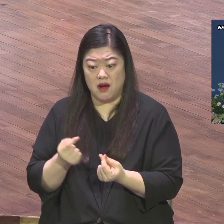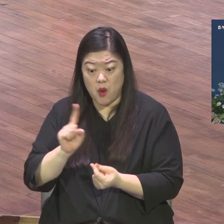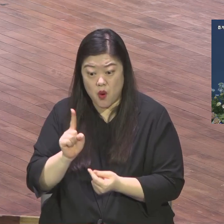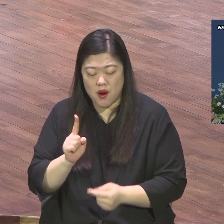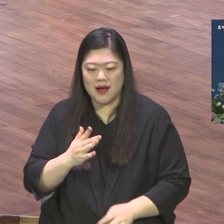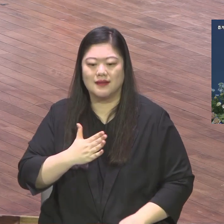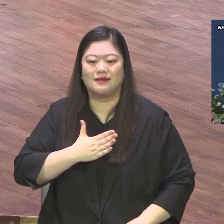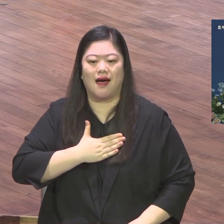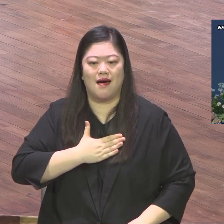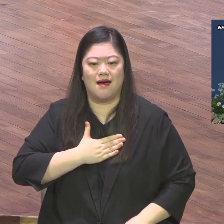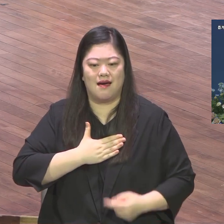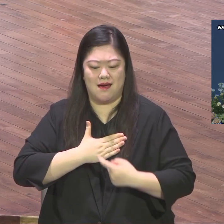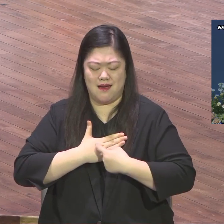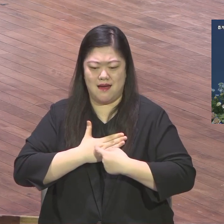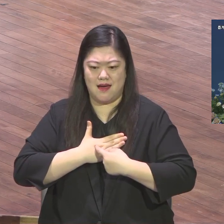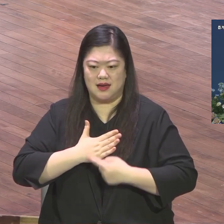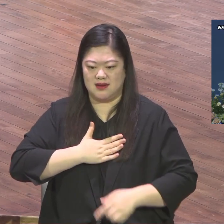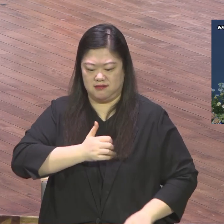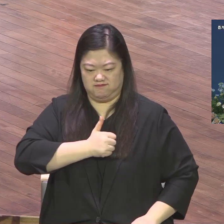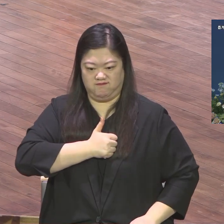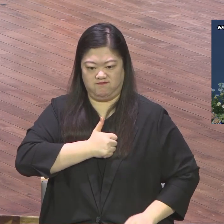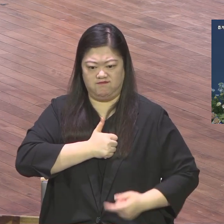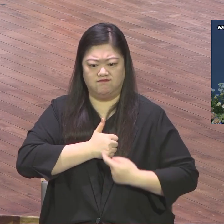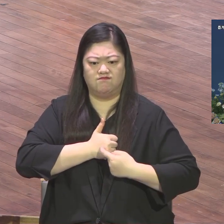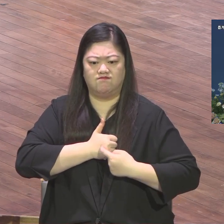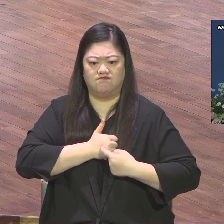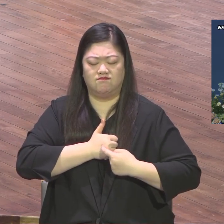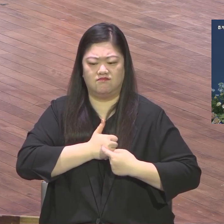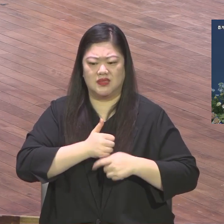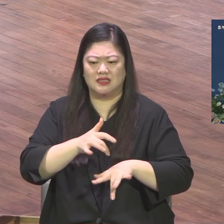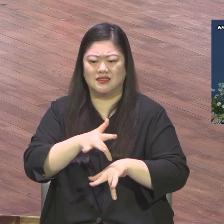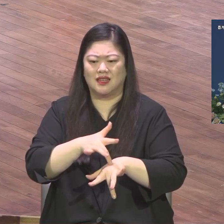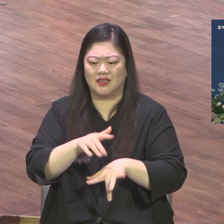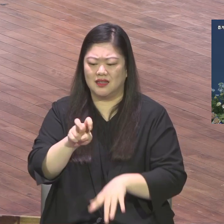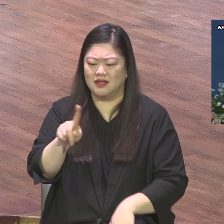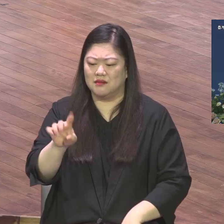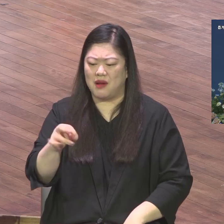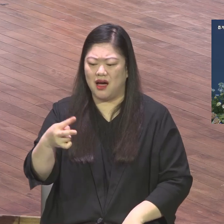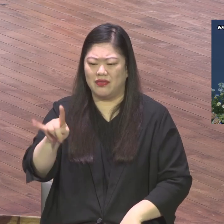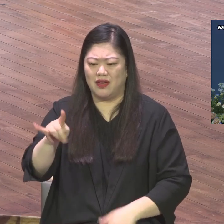것, 나라는 망대가 있다니까요. 사단의 망대가 딴 거 아니에요.